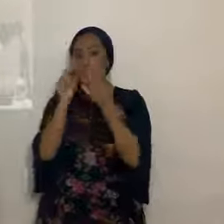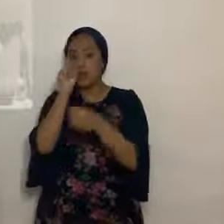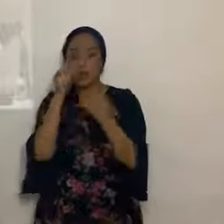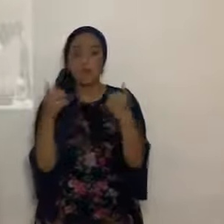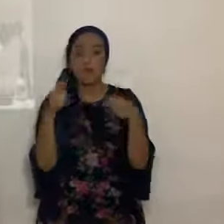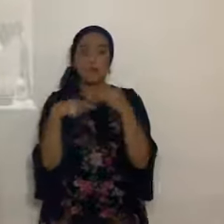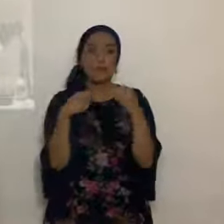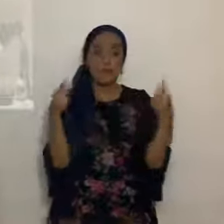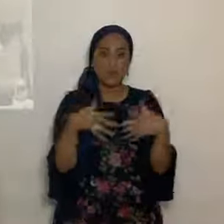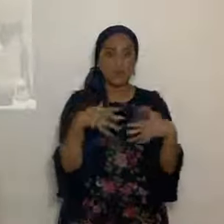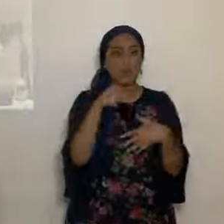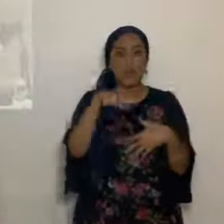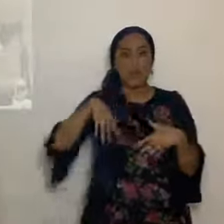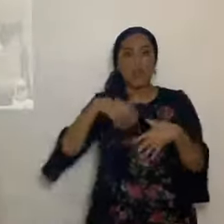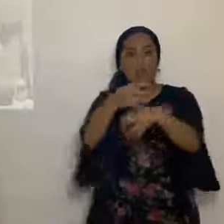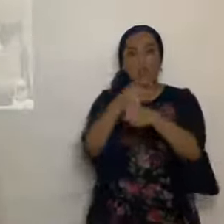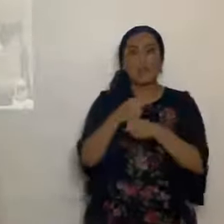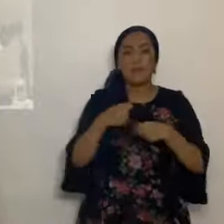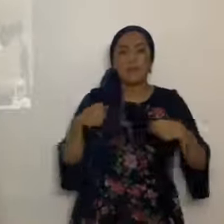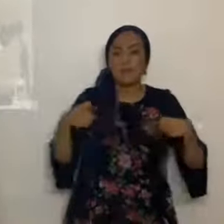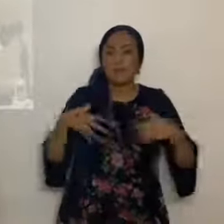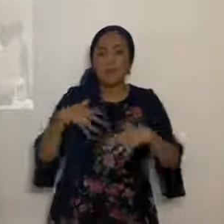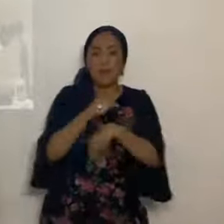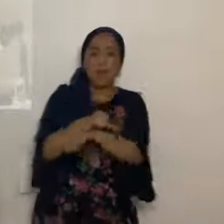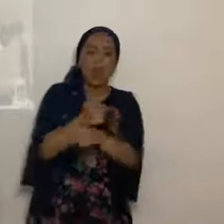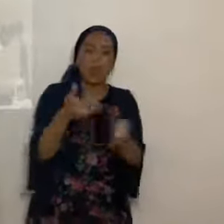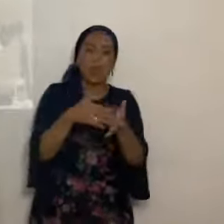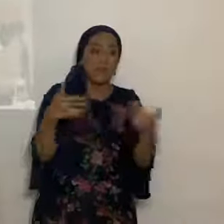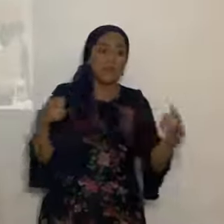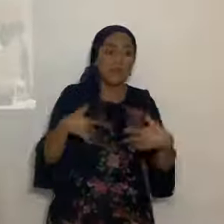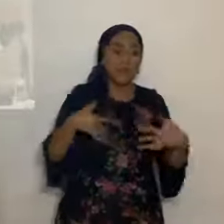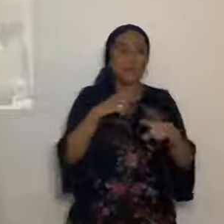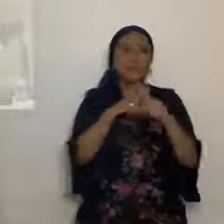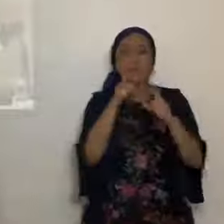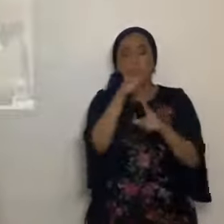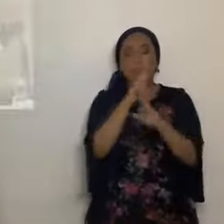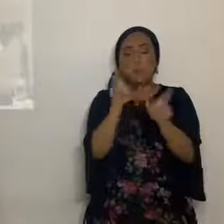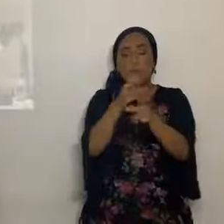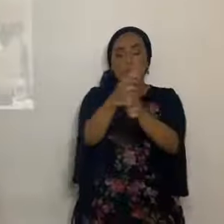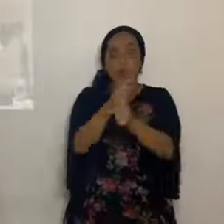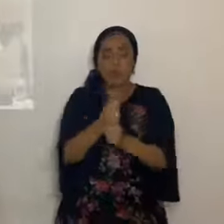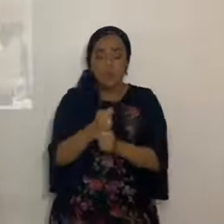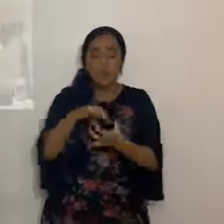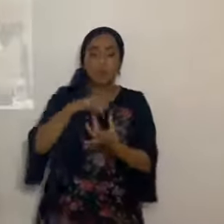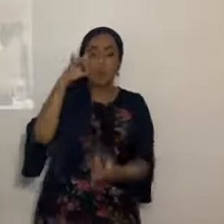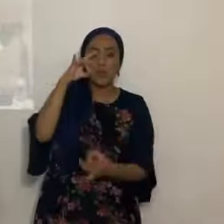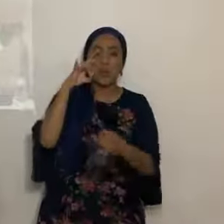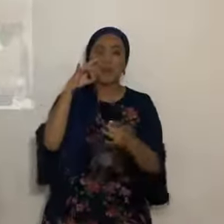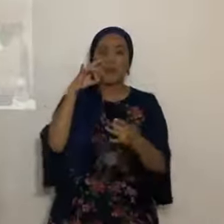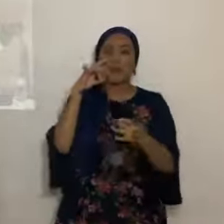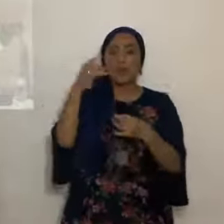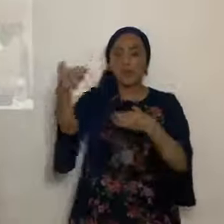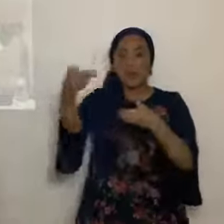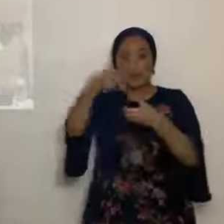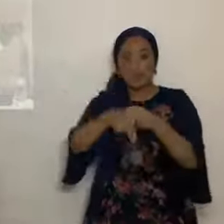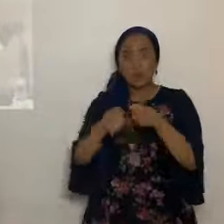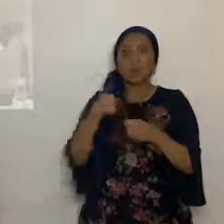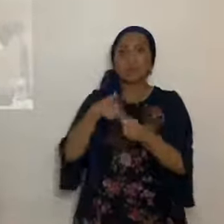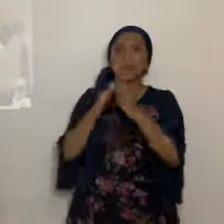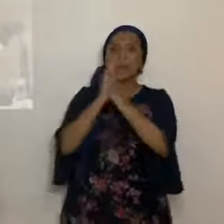temor. Pues no habéis recibido el espíritu de esclavitud para estar otra vez en temor, sino que habéis recibido el espíritu de adopción por el cual